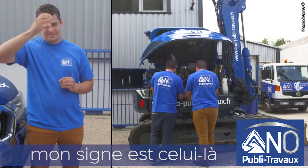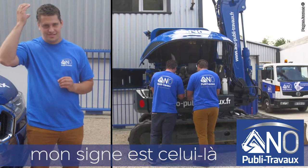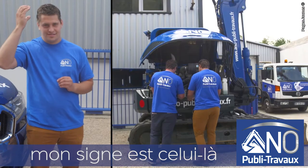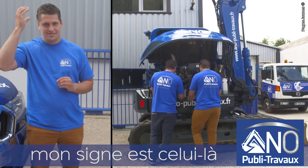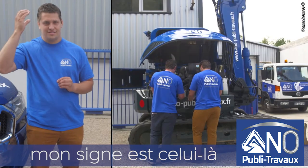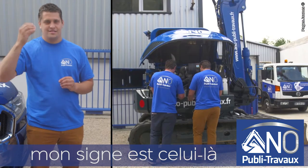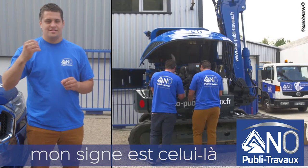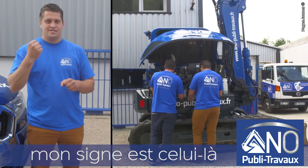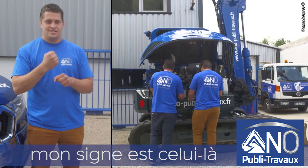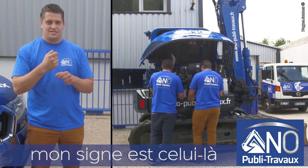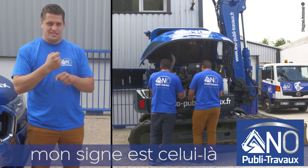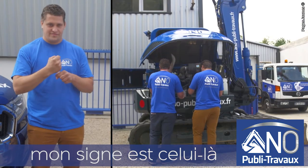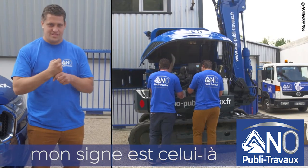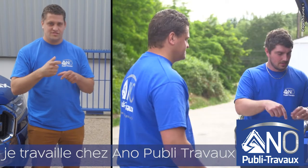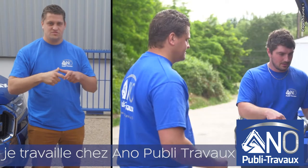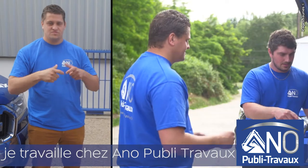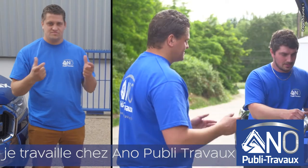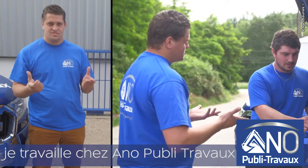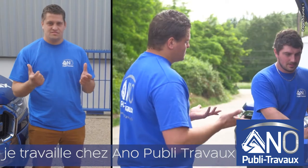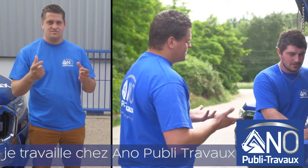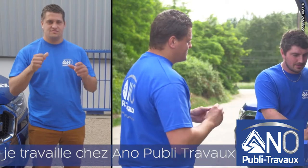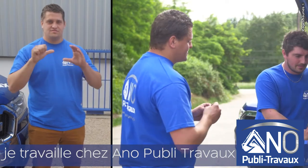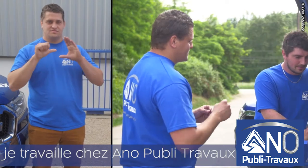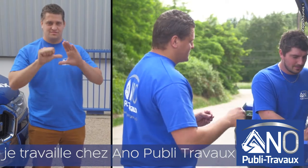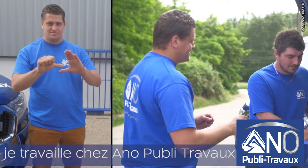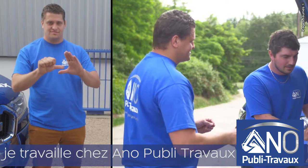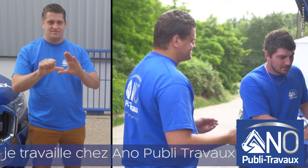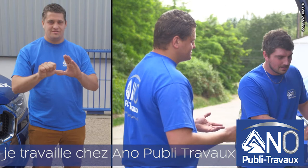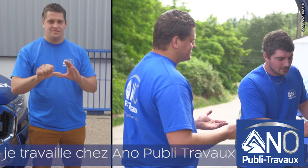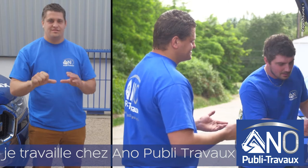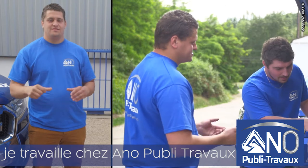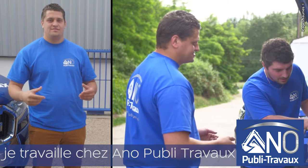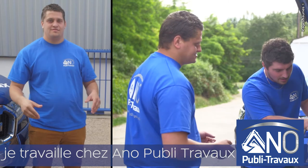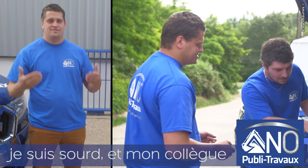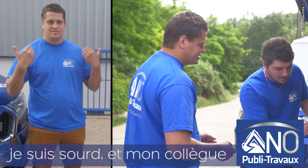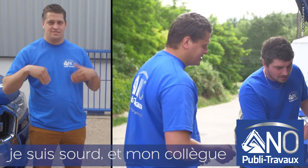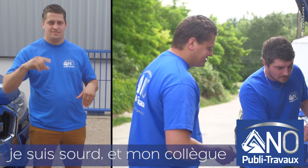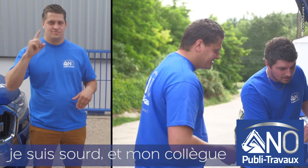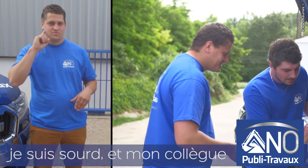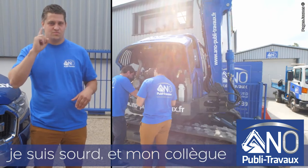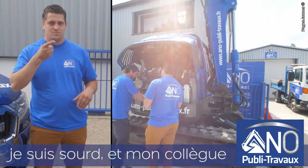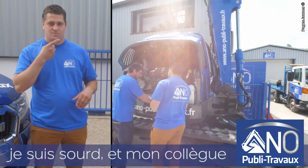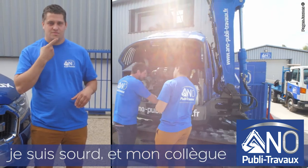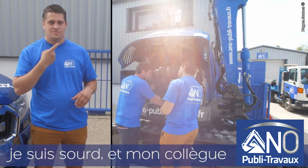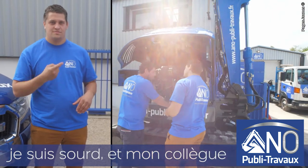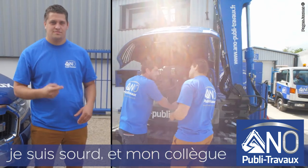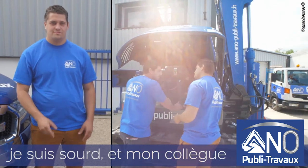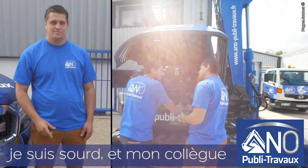Mon signe est celui-là. Je travaille pour l'entreprise Publi Travaux. Je suis